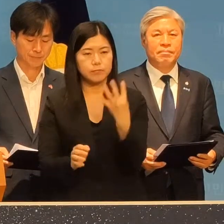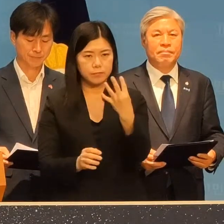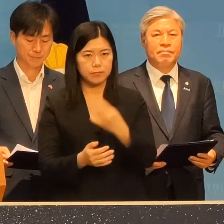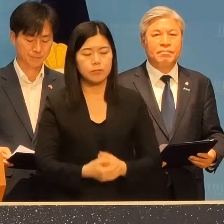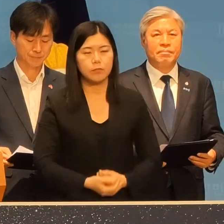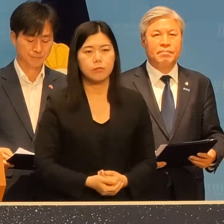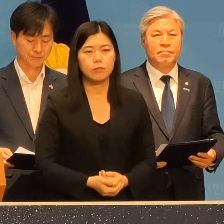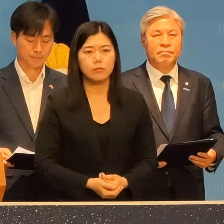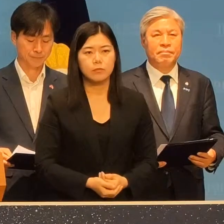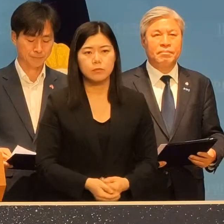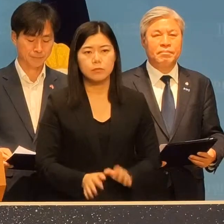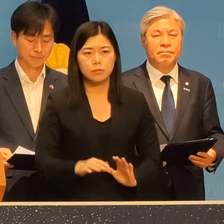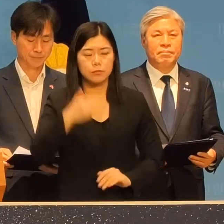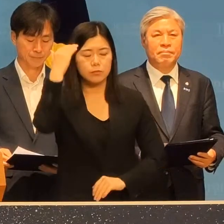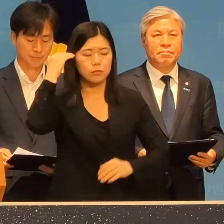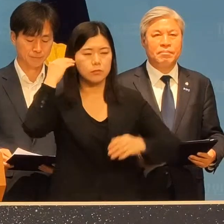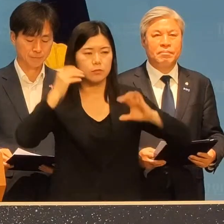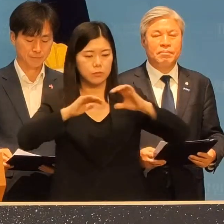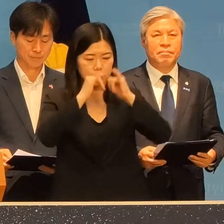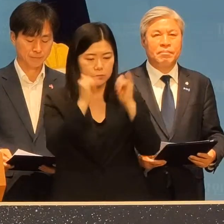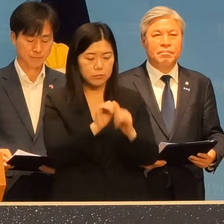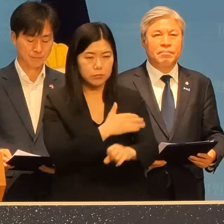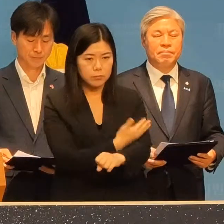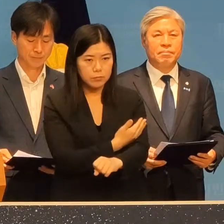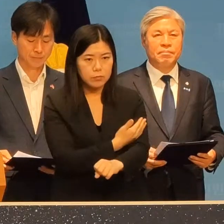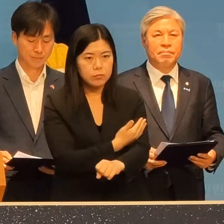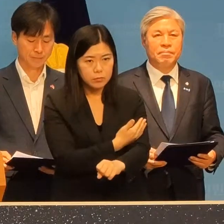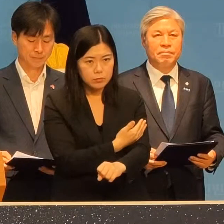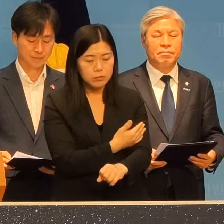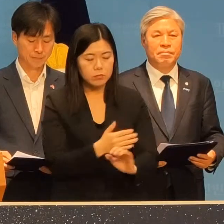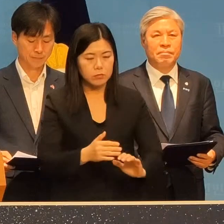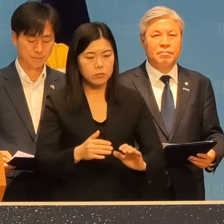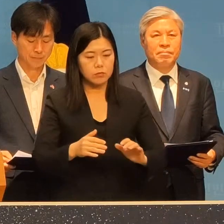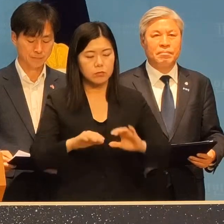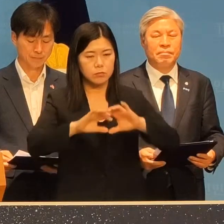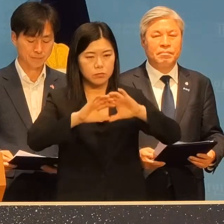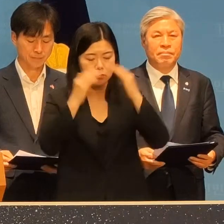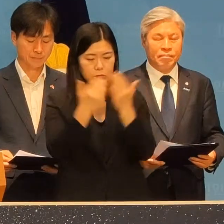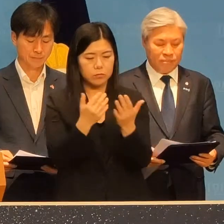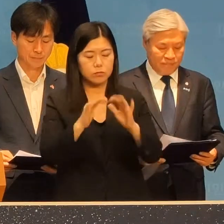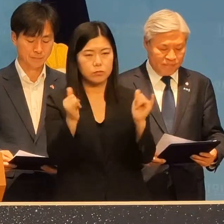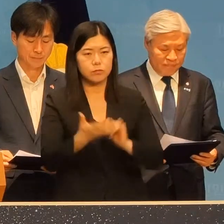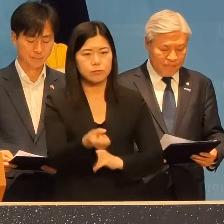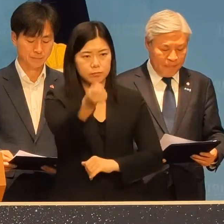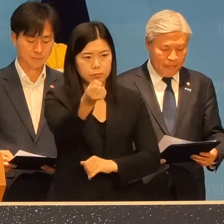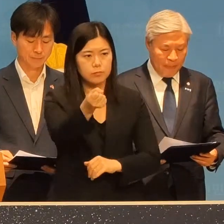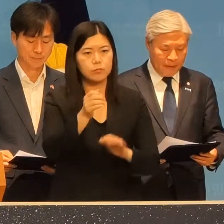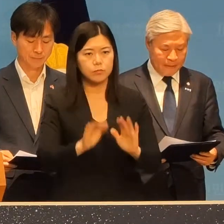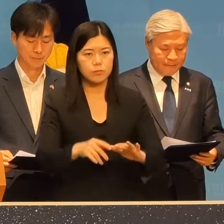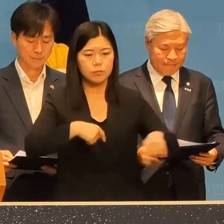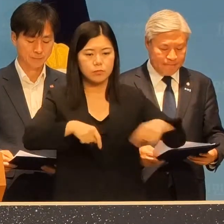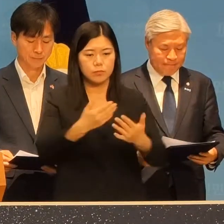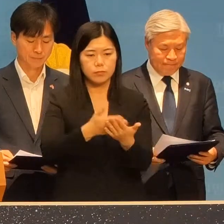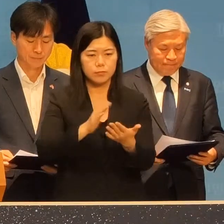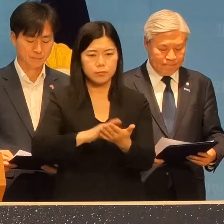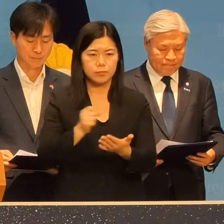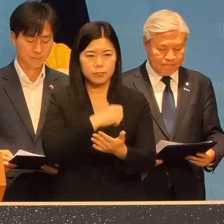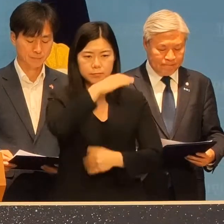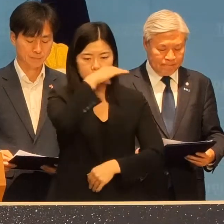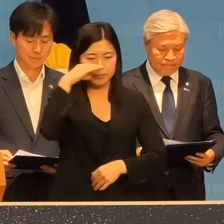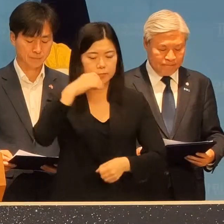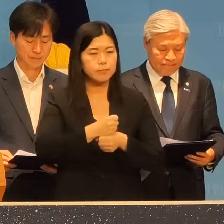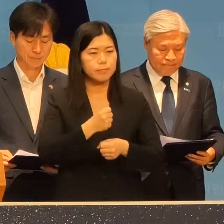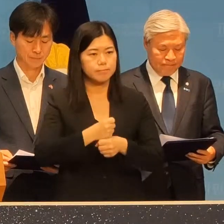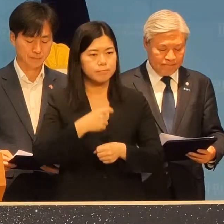연석회의는 대한민국의 모든 권력은 국민으로부터 나온다는 민주주의 기본 원칙을 정치개혁으로 올곧게 세우겠다는